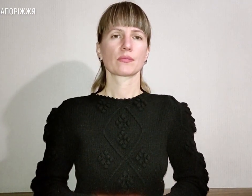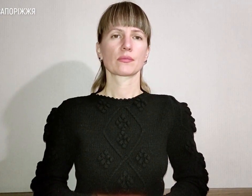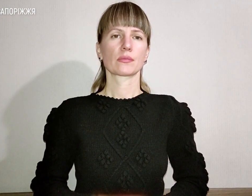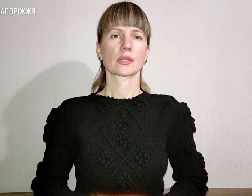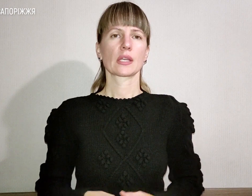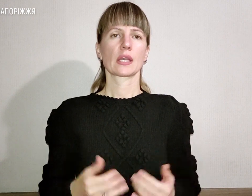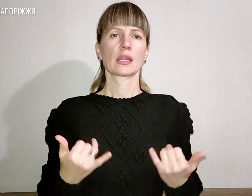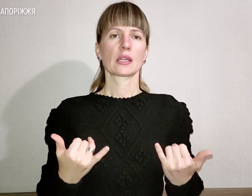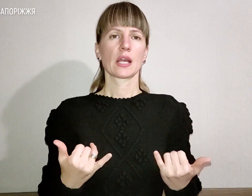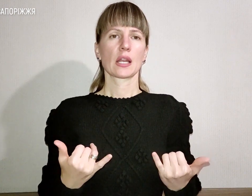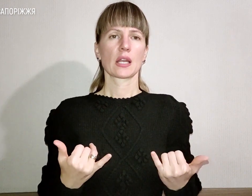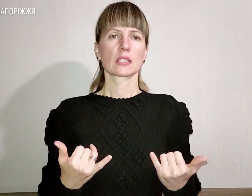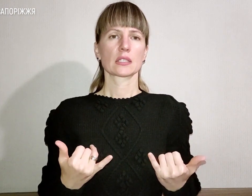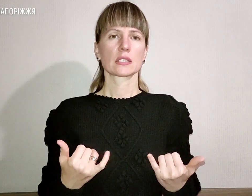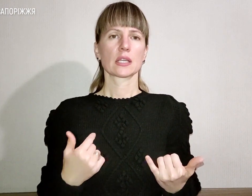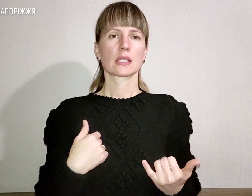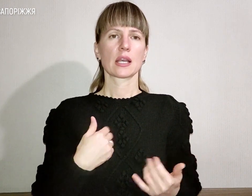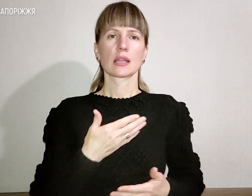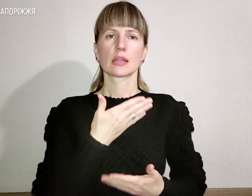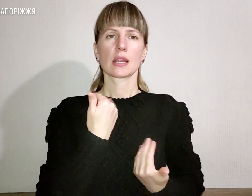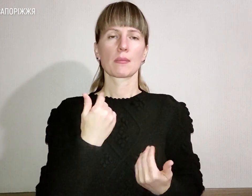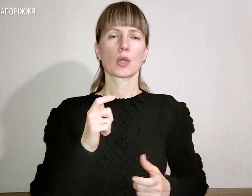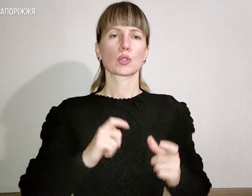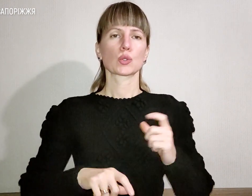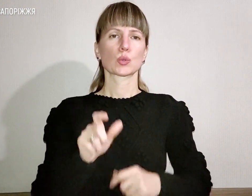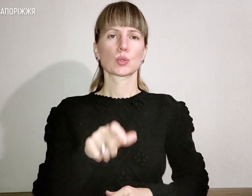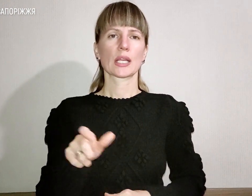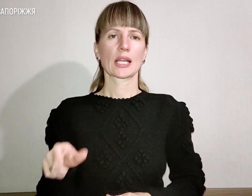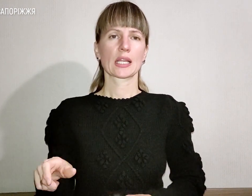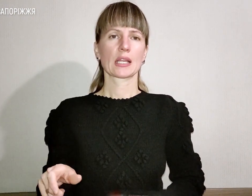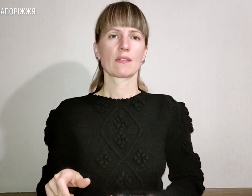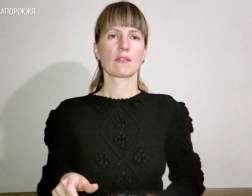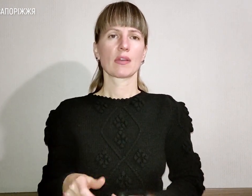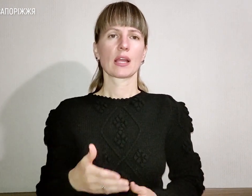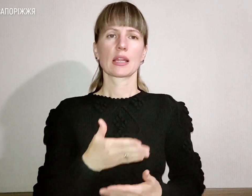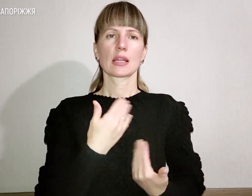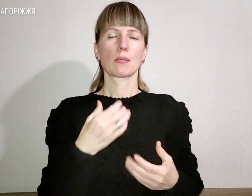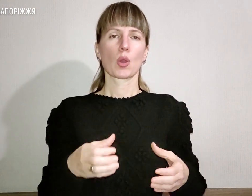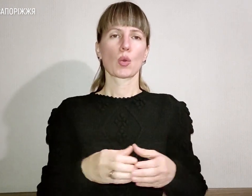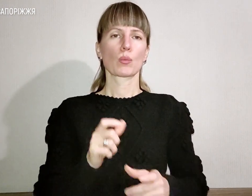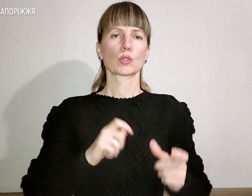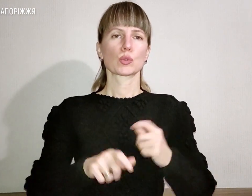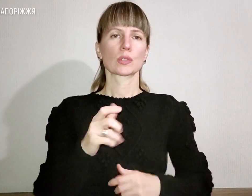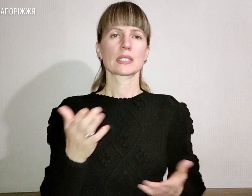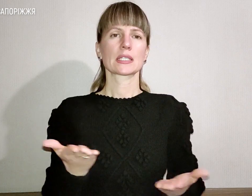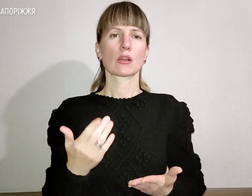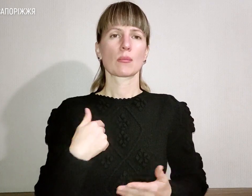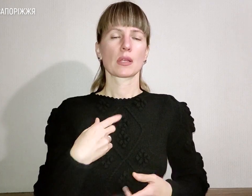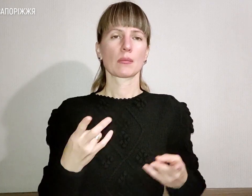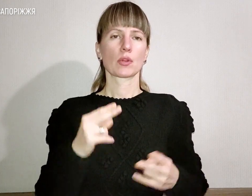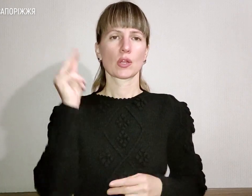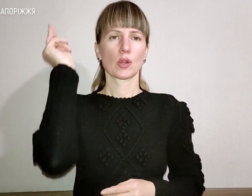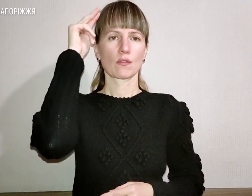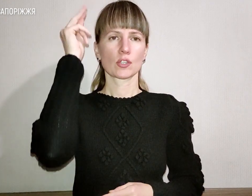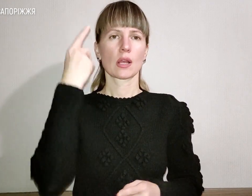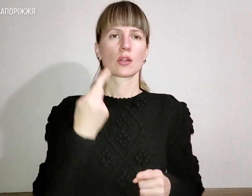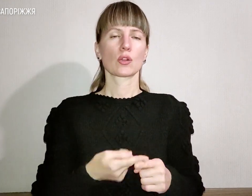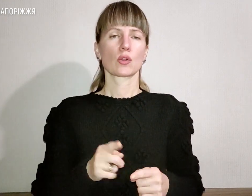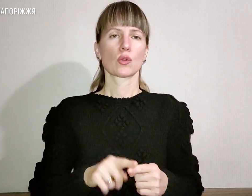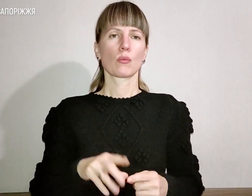Наразі я не маю студентів. Тобто немає групи студентів, з якою мені потрібно навчатися. Тому весь час я